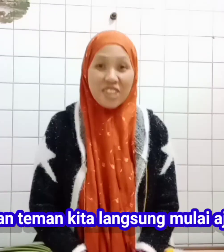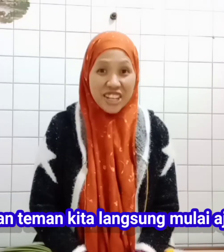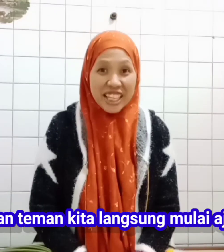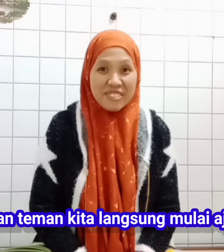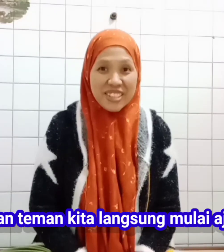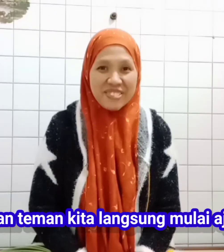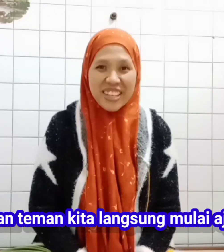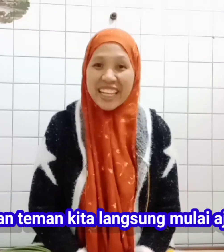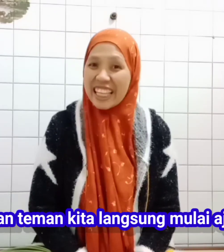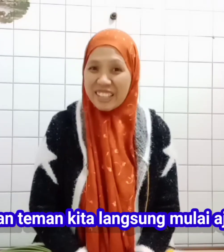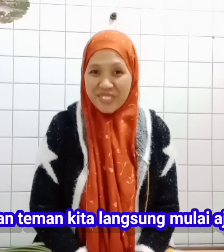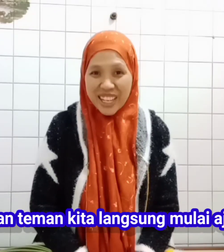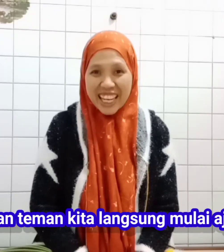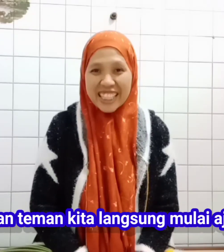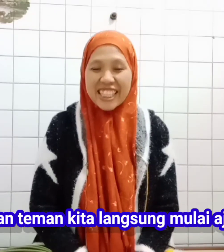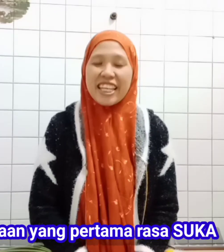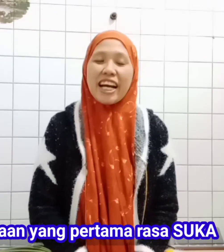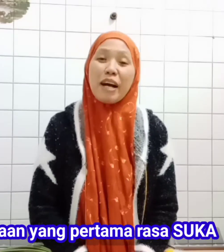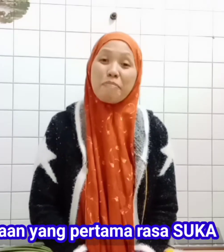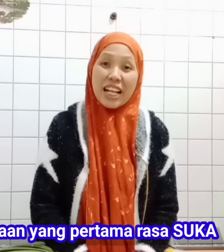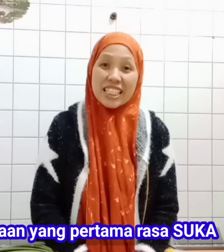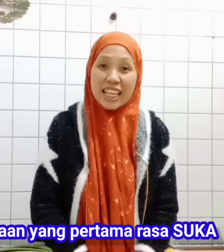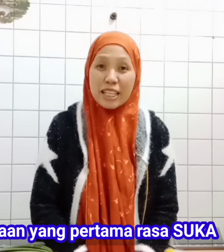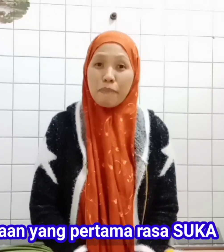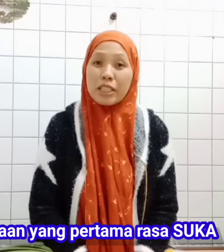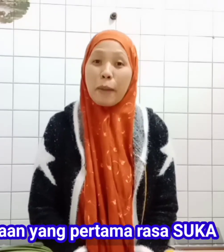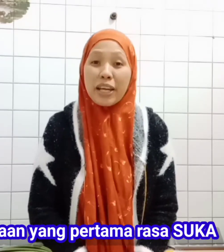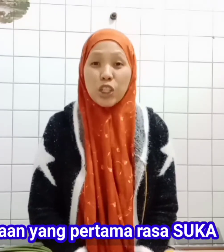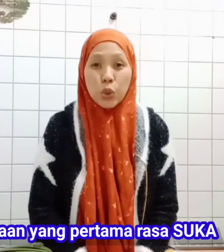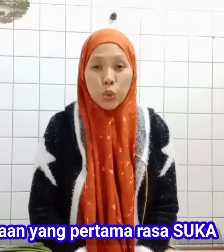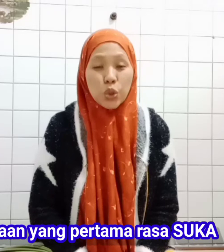Oke, teman-teman, kita mulai aja ya. Perasaan yang pertama itu